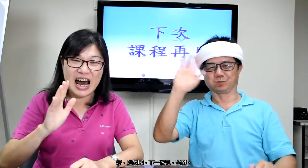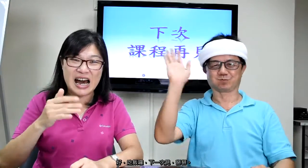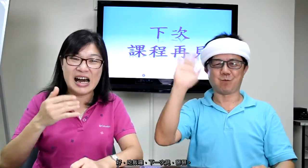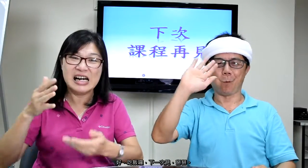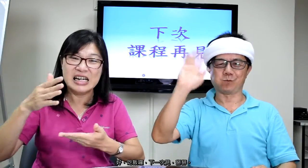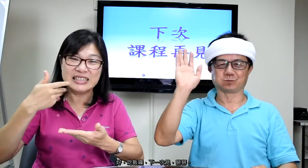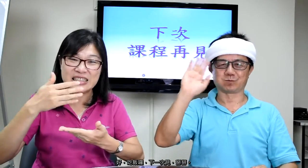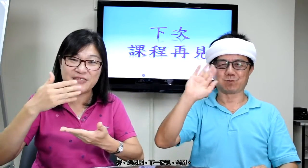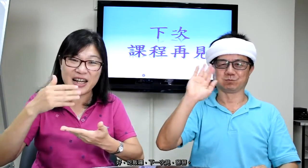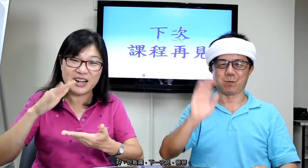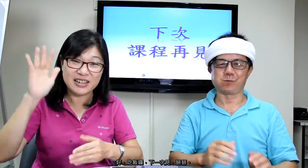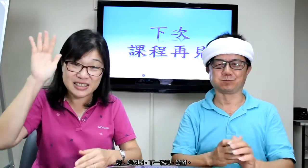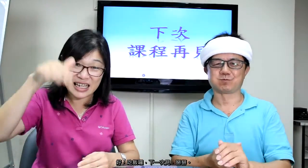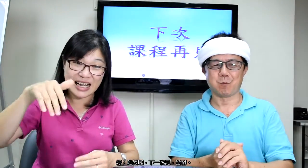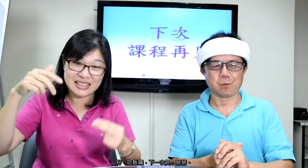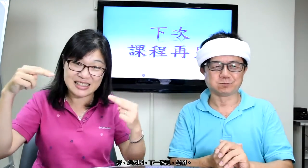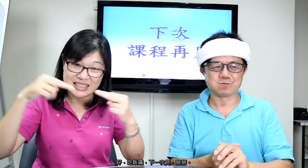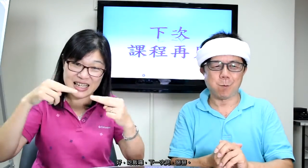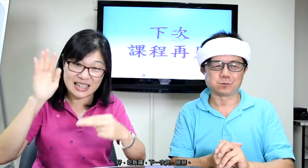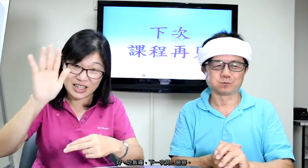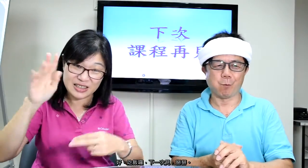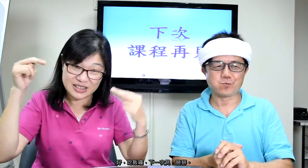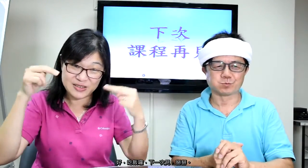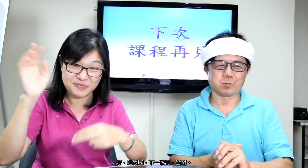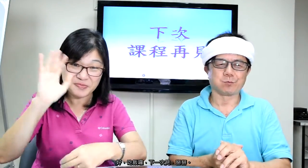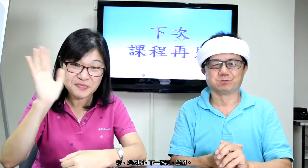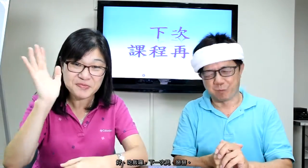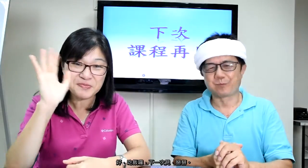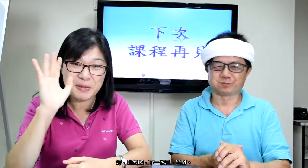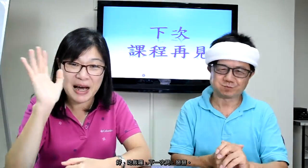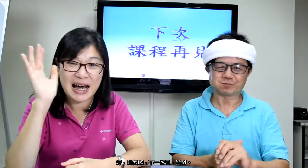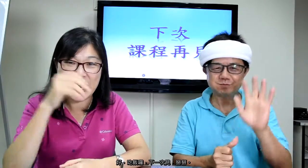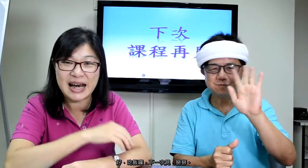好，吃饭咯，下一次见，拜拜。